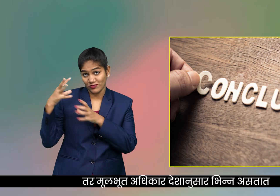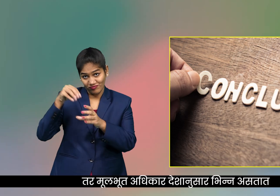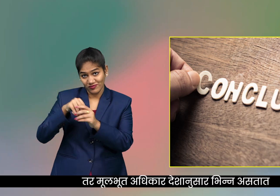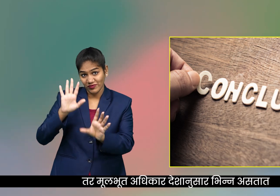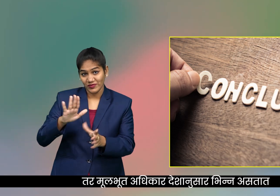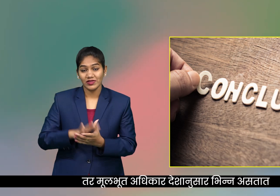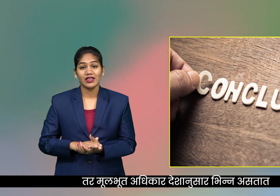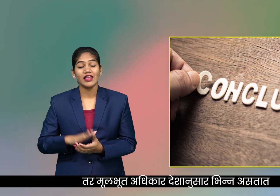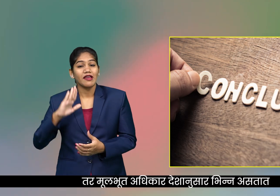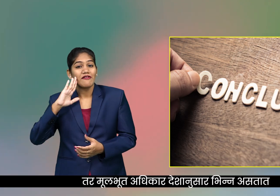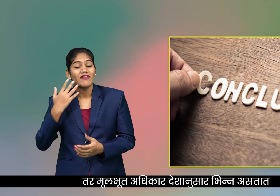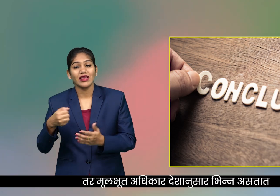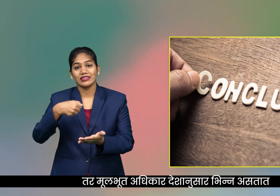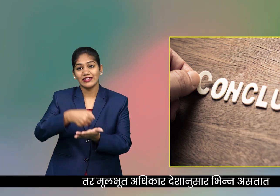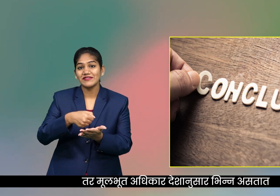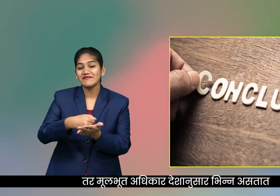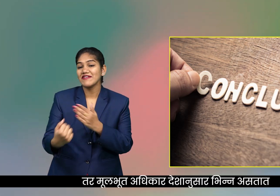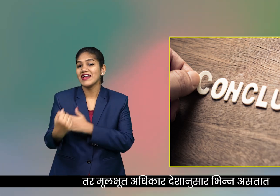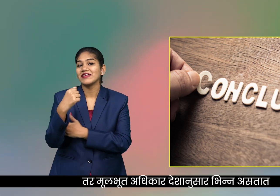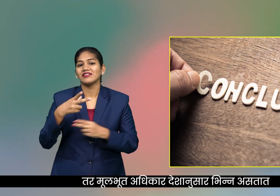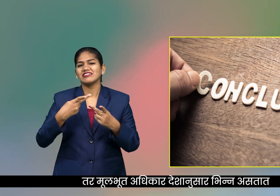तर मूलभूत अधिकार देशानुसार भिन्न असतात